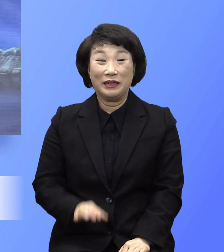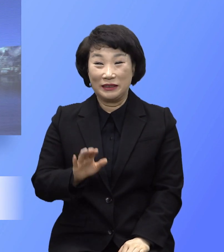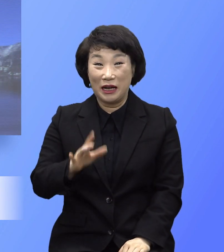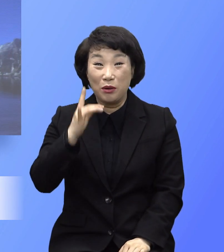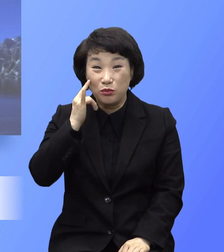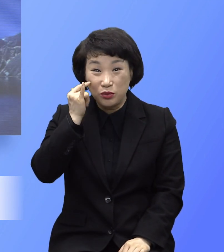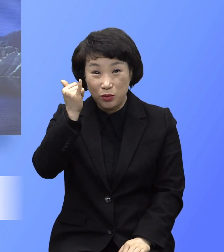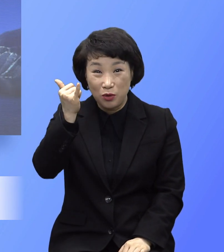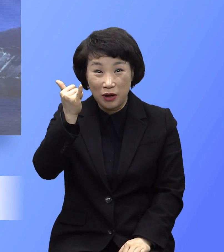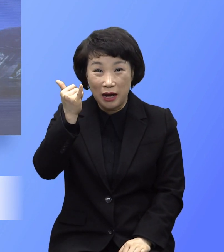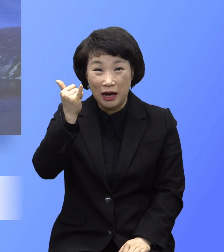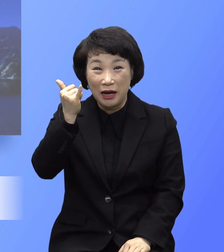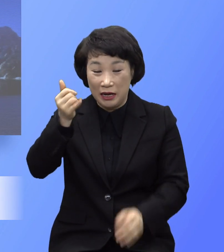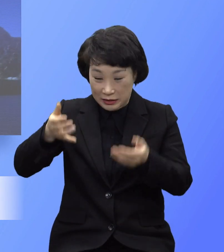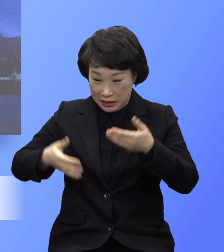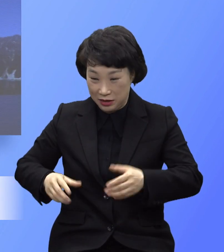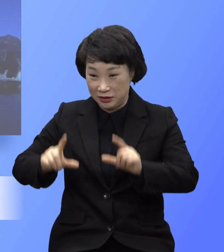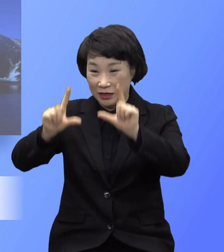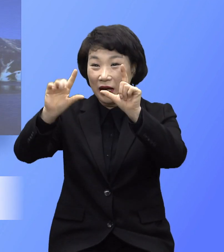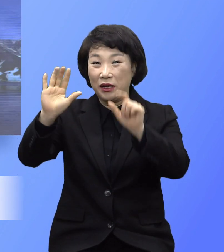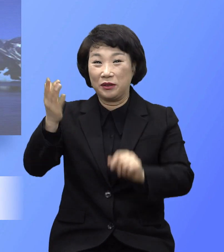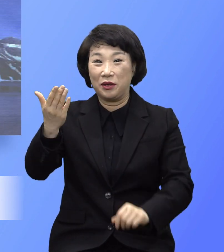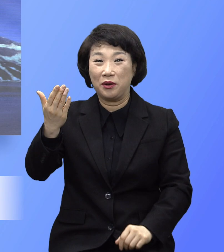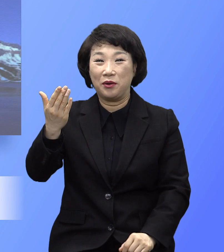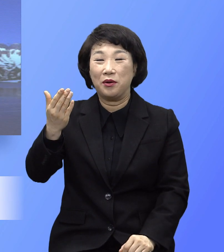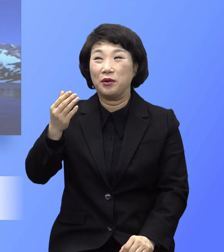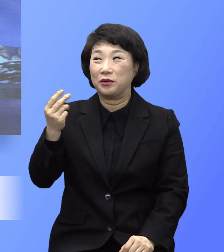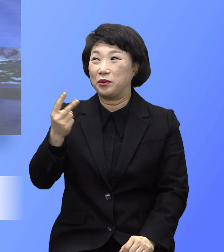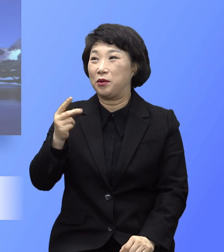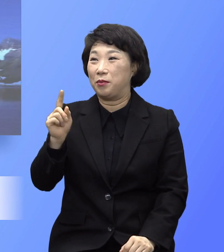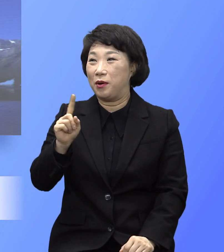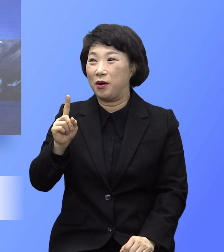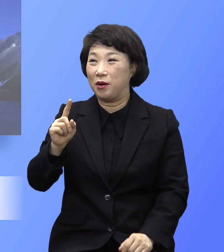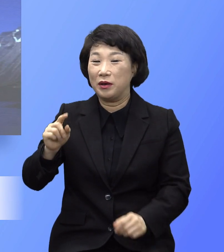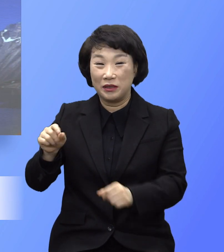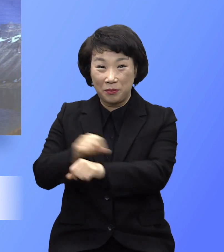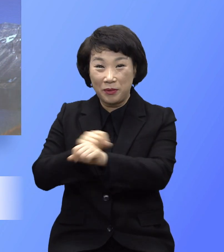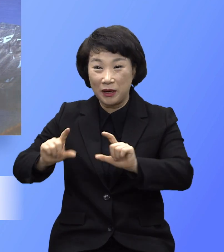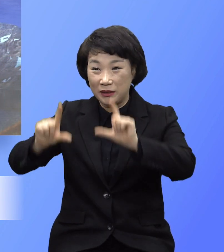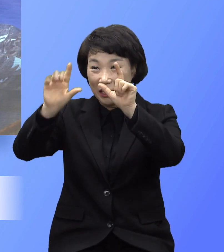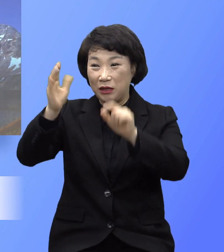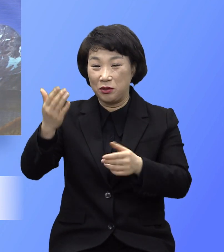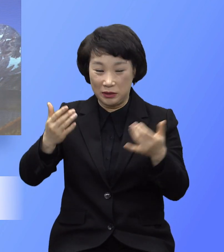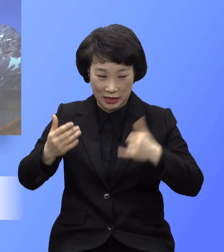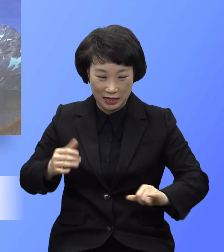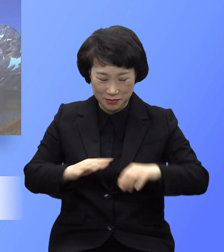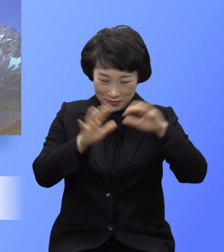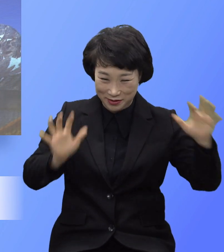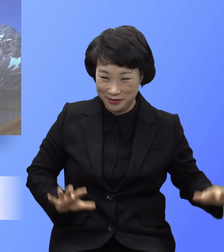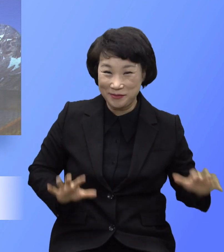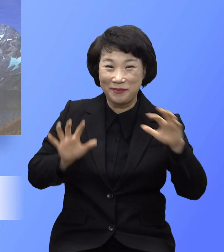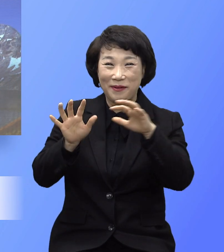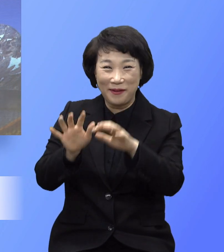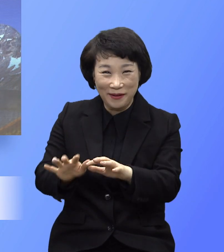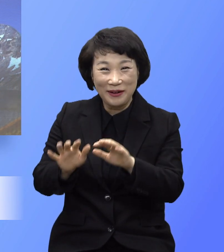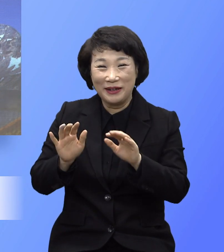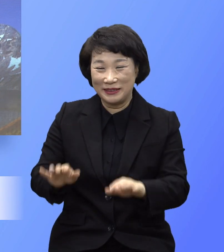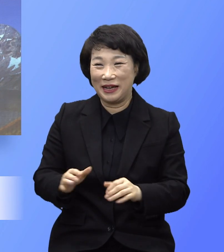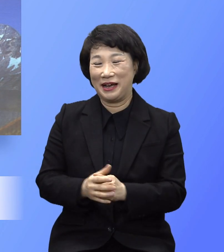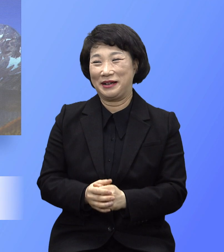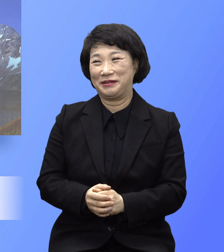부모가 생일이 되거나 아니면 어떤 날이 되어 자식들이 다